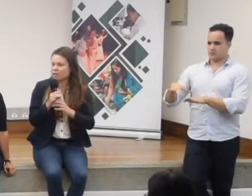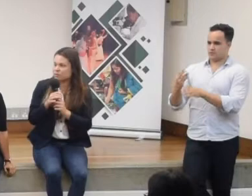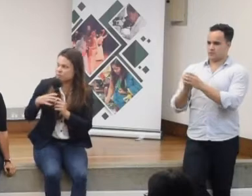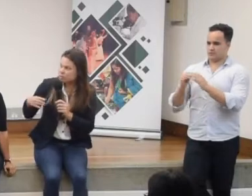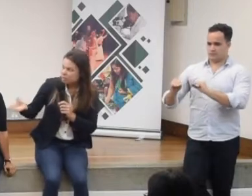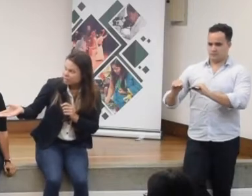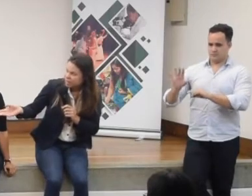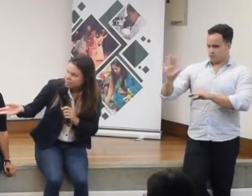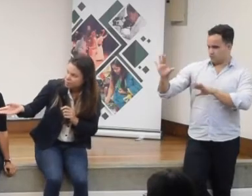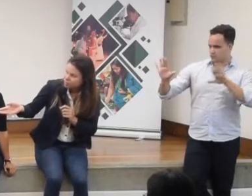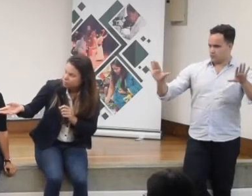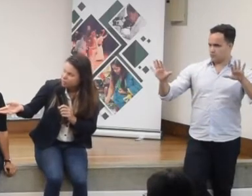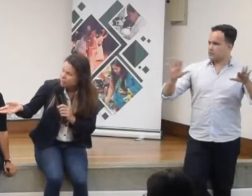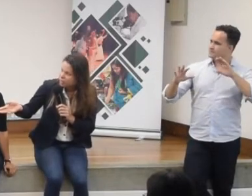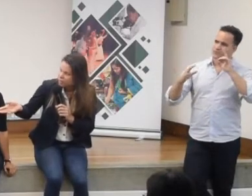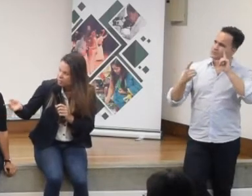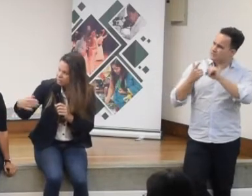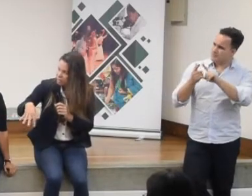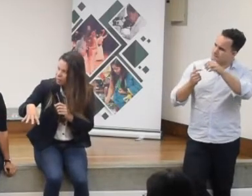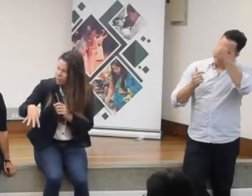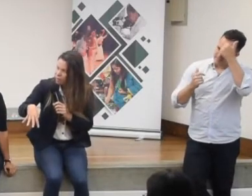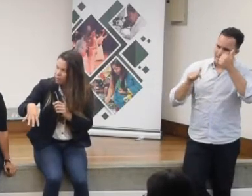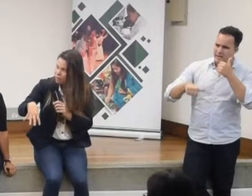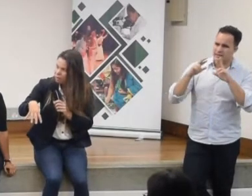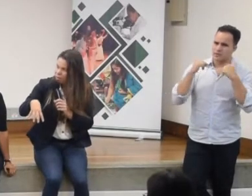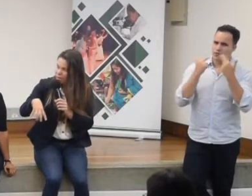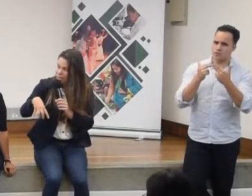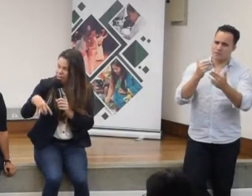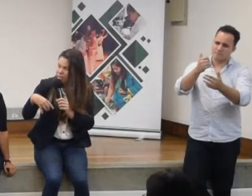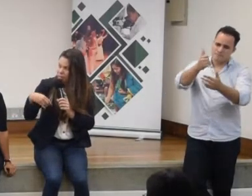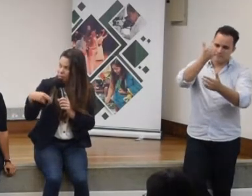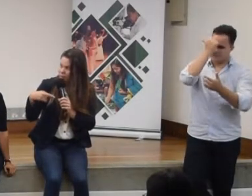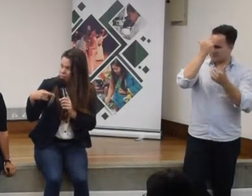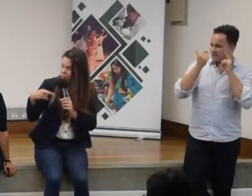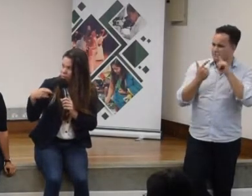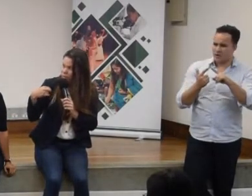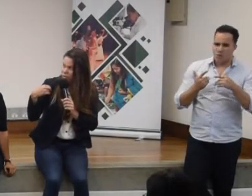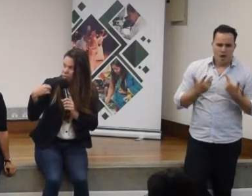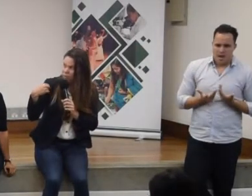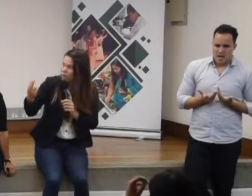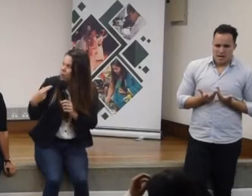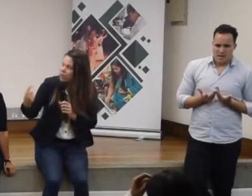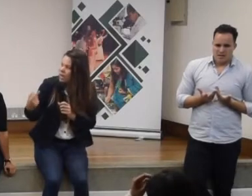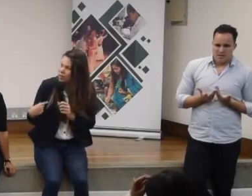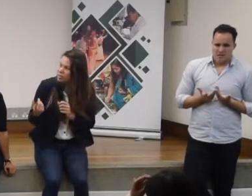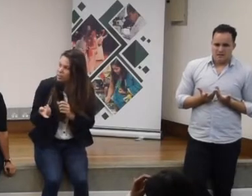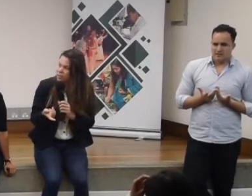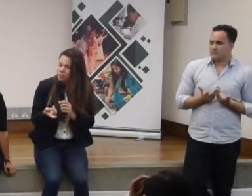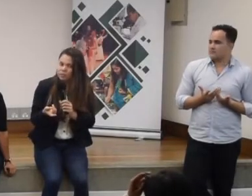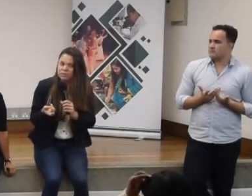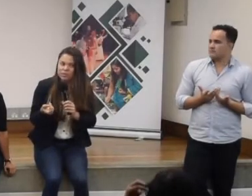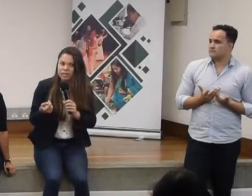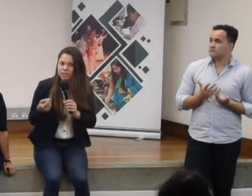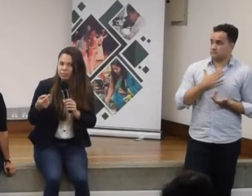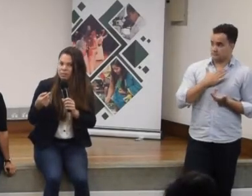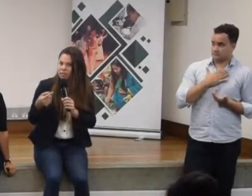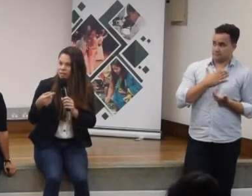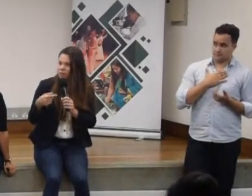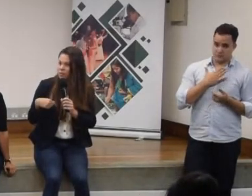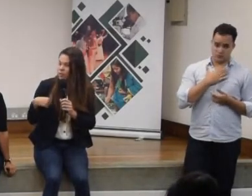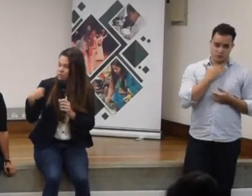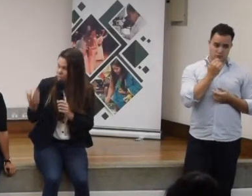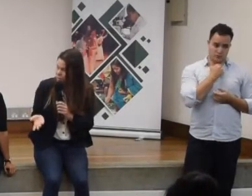sé entonces cuál sería el objetivo prioritario de esta reunión para saber si podemos vincular los espacios de formación que ya